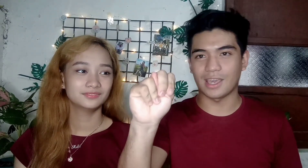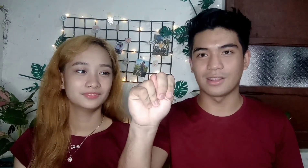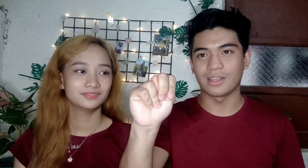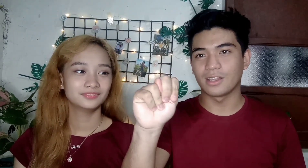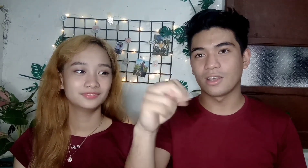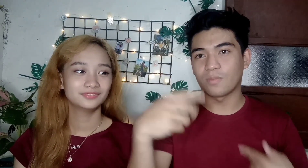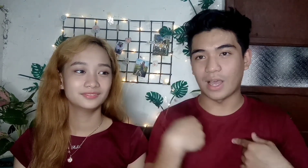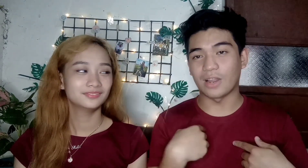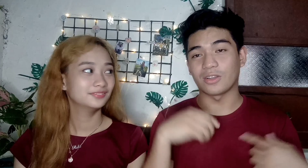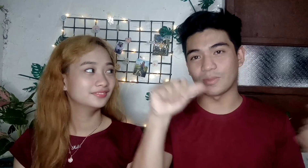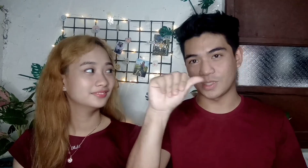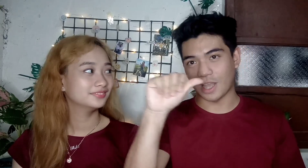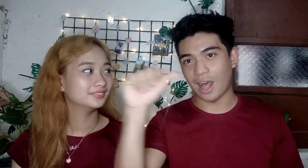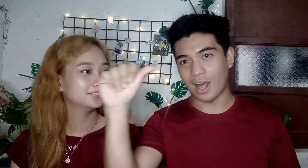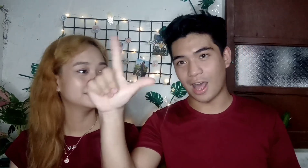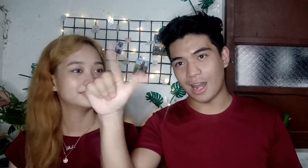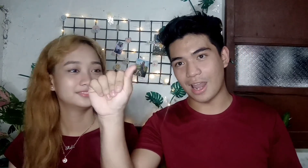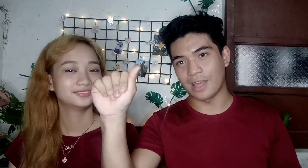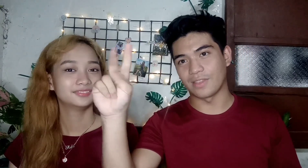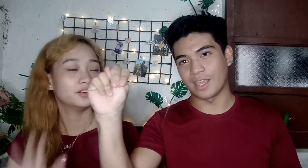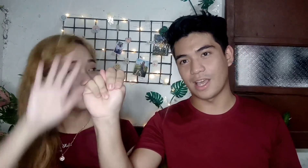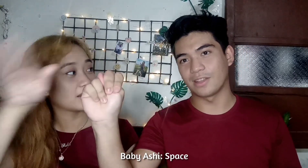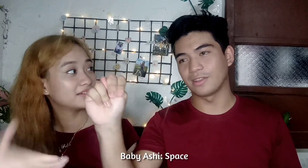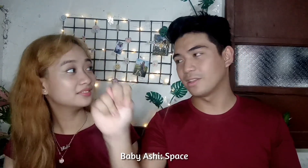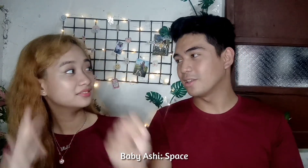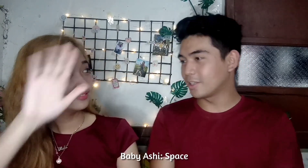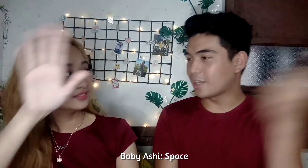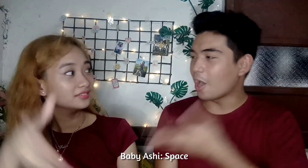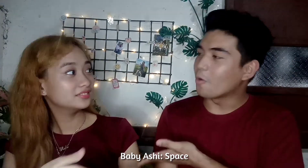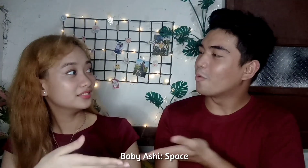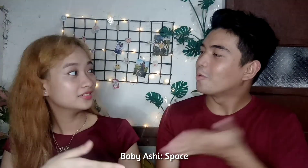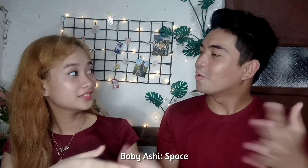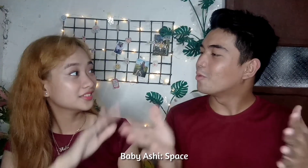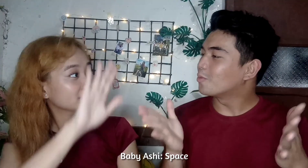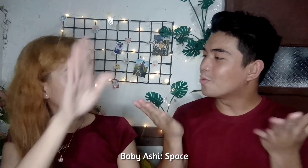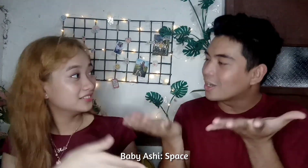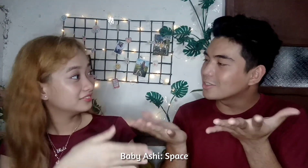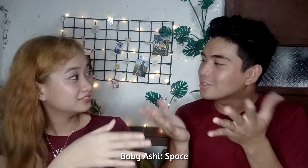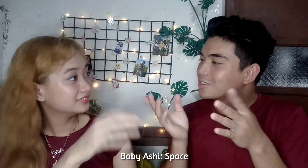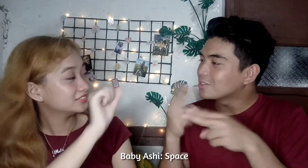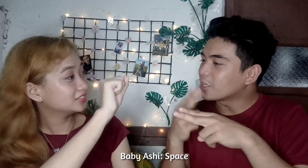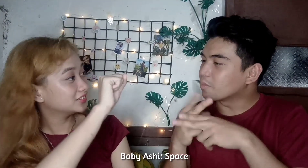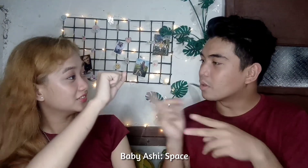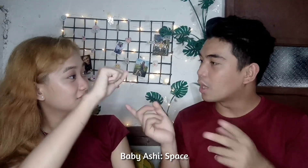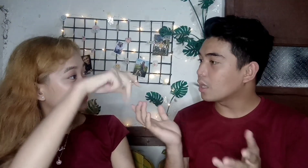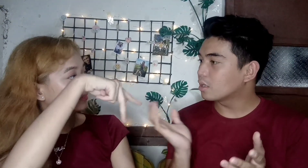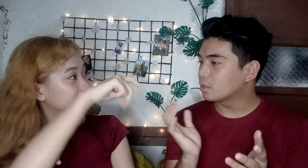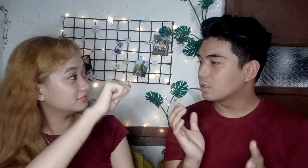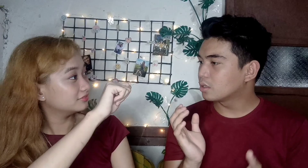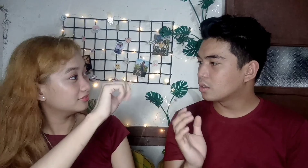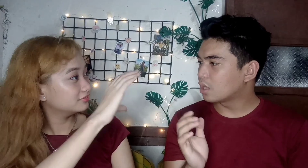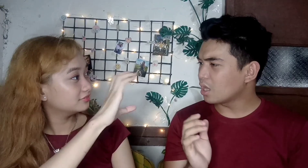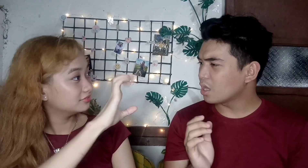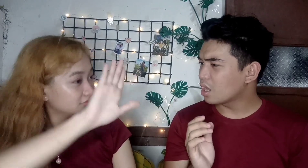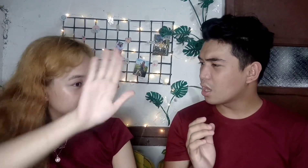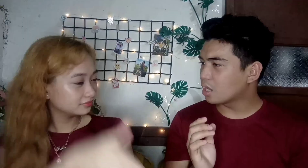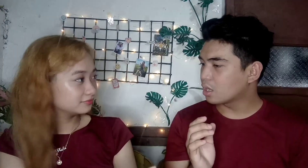C-H-R-I-S-T-I-A-N. Pakalan ko, tapos Alan, ayan. Ikaw, what name mo? Ha?